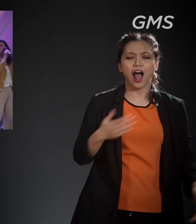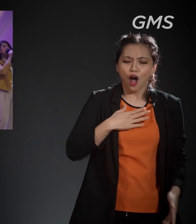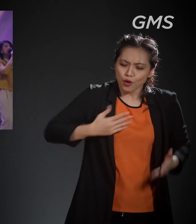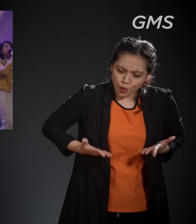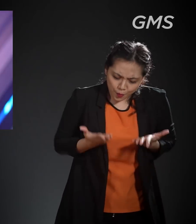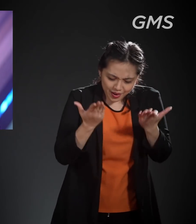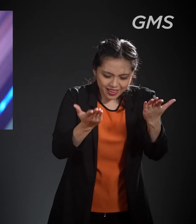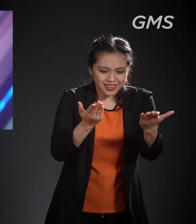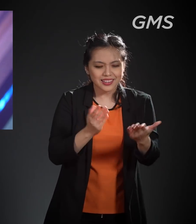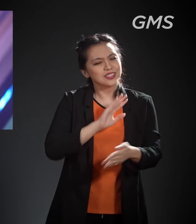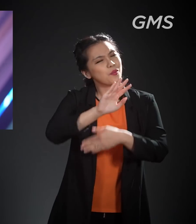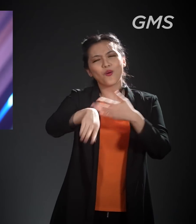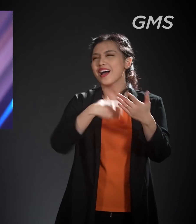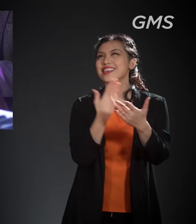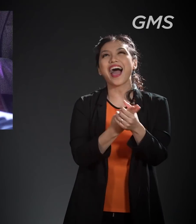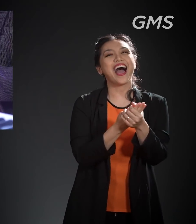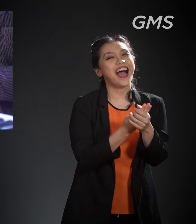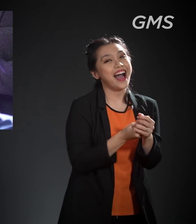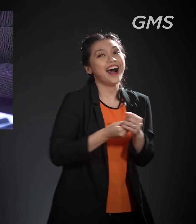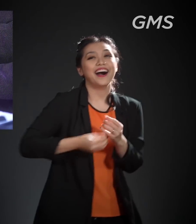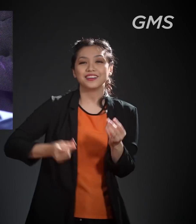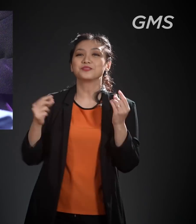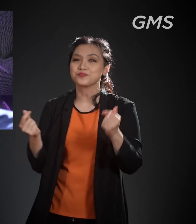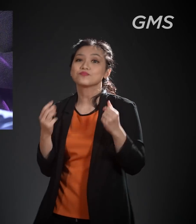ku beri segalanya.